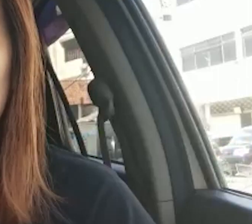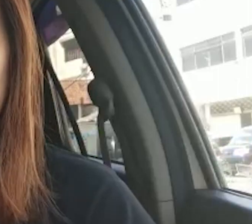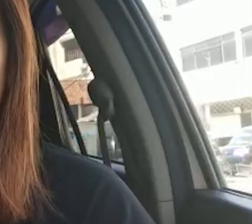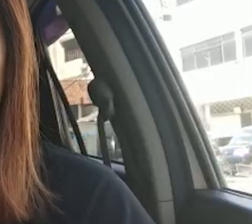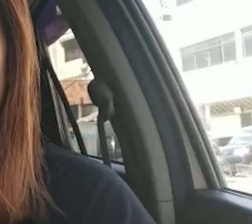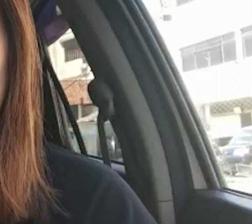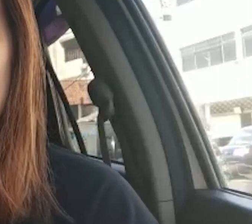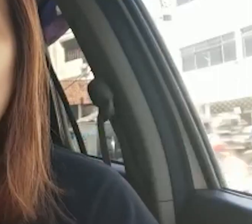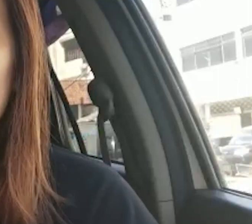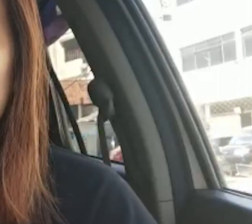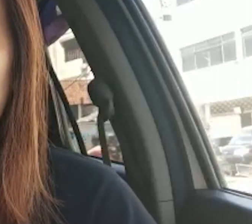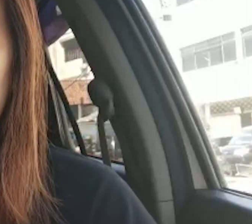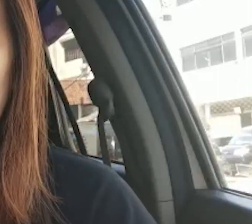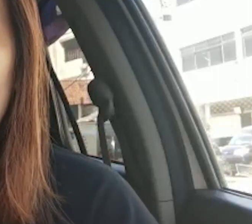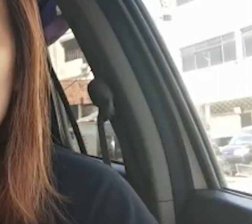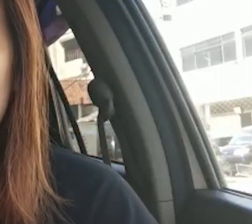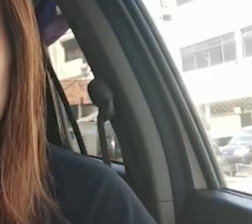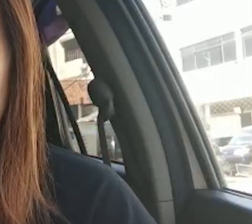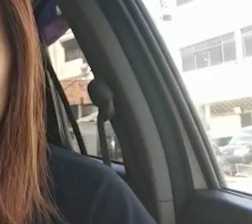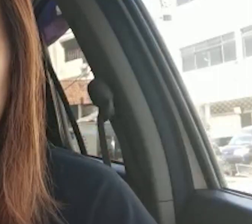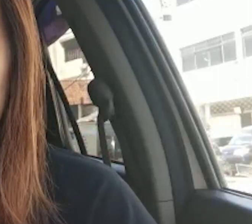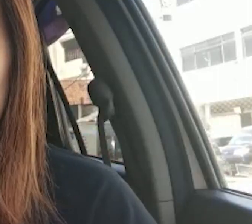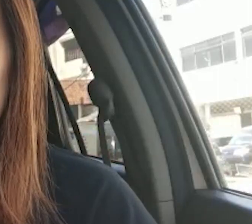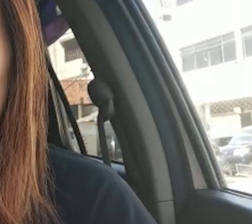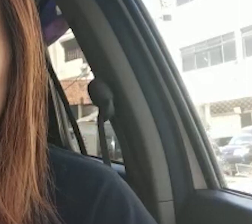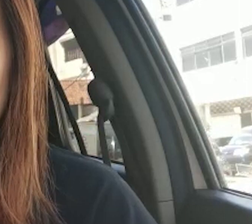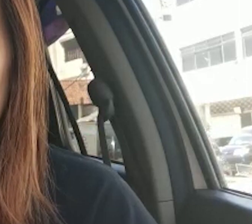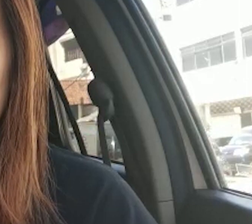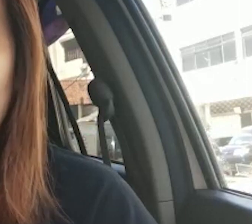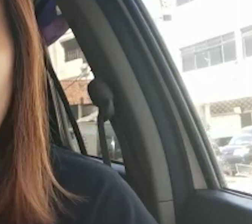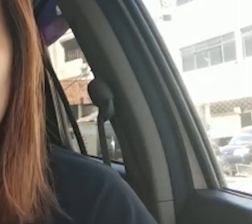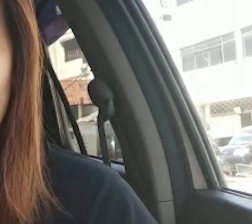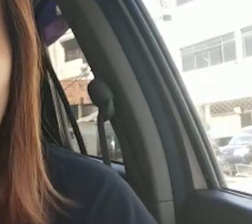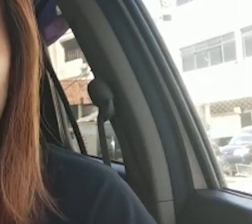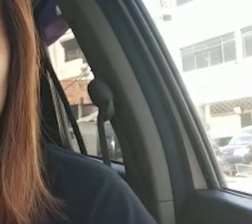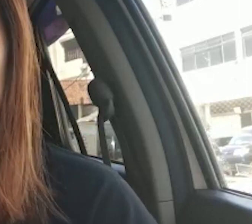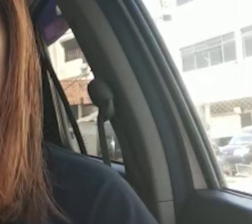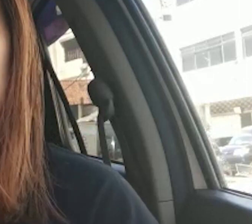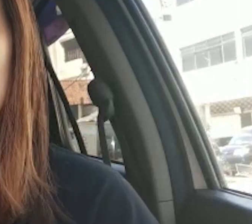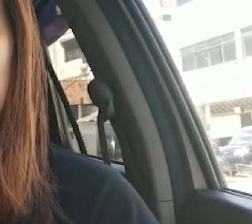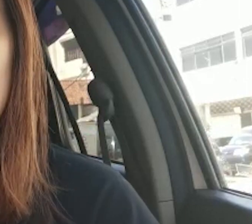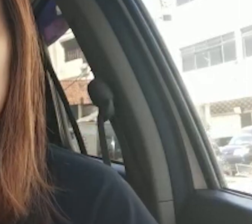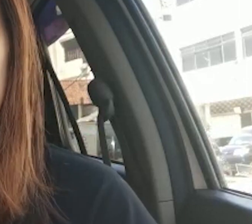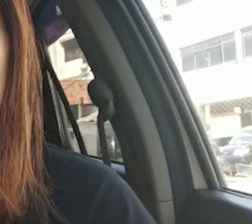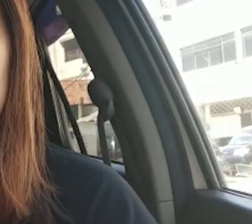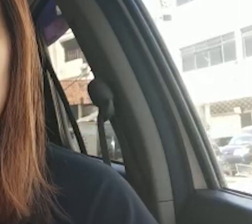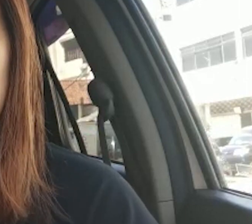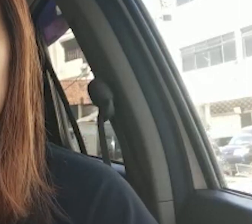mustahil untuk kita lakukan. Mari kita bersama-sama bergabung untuk ikut dalam kegerakan The Living Bible.